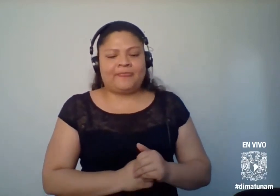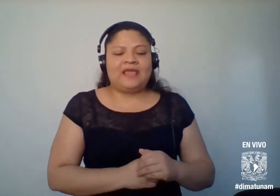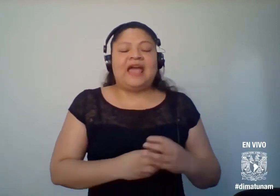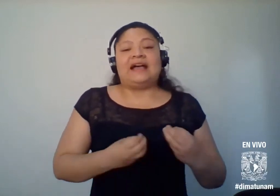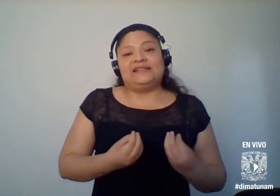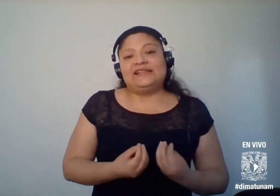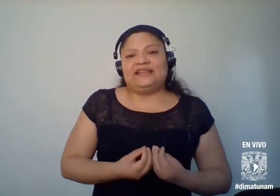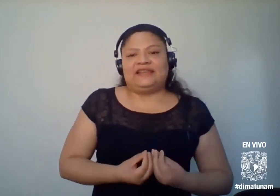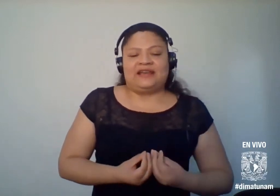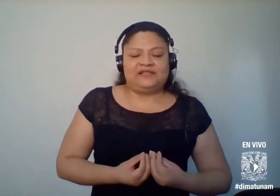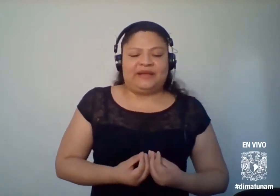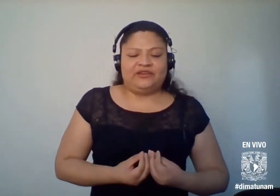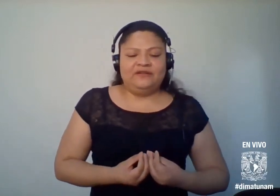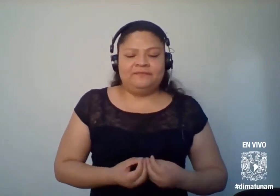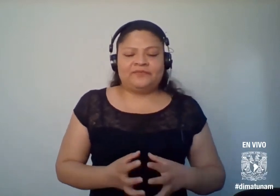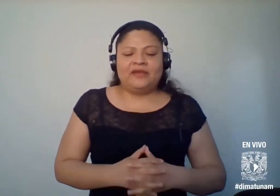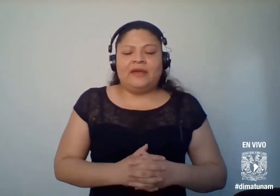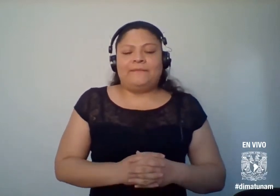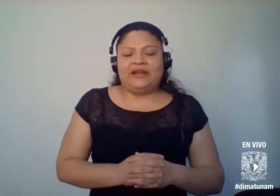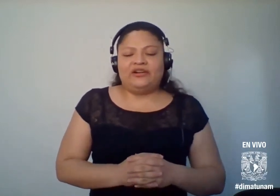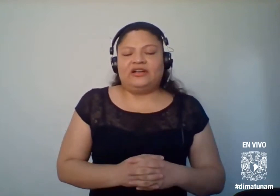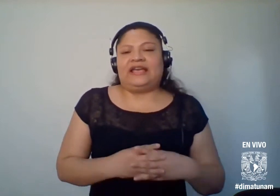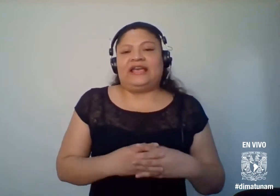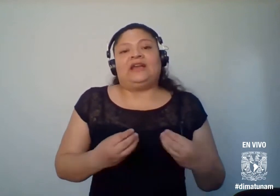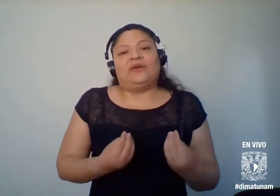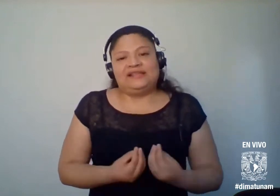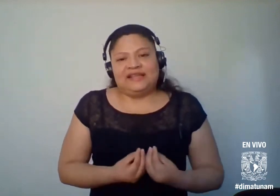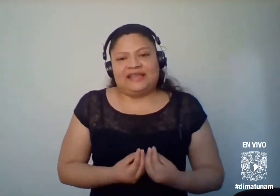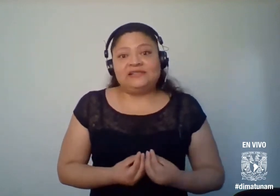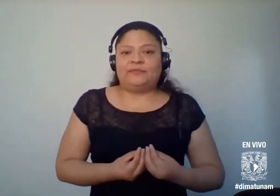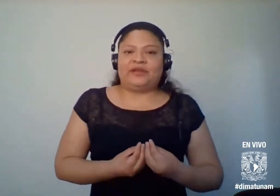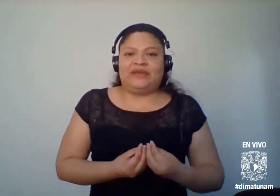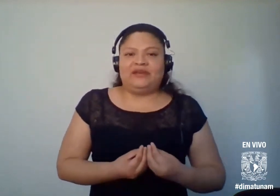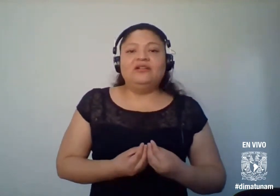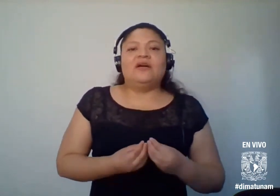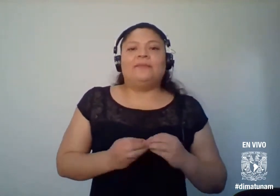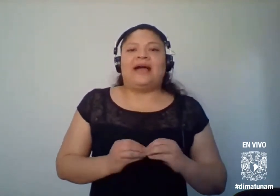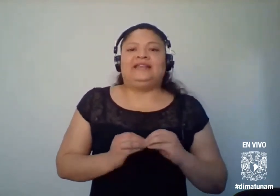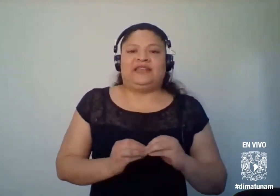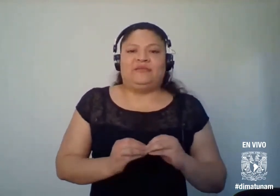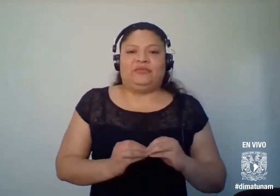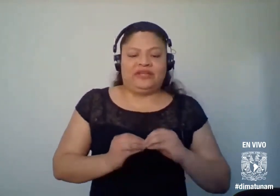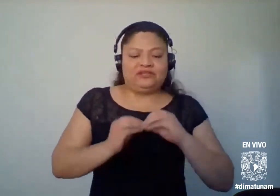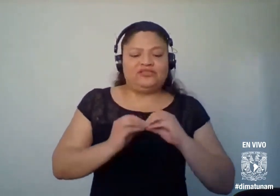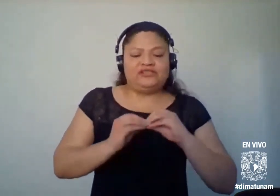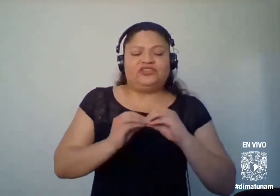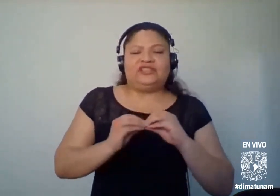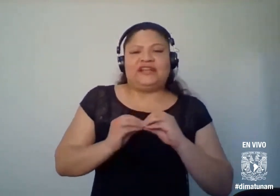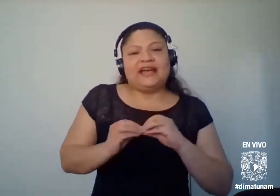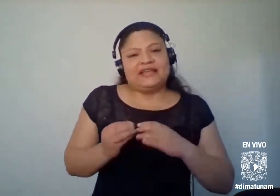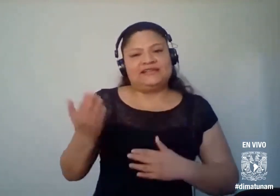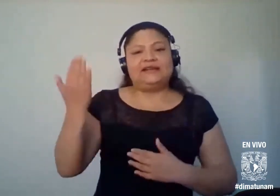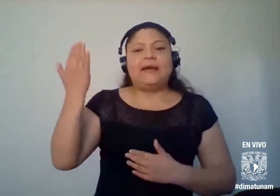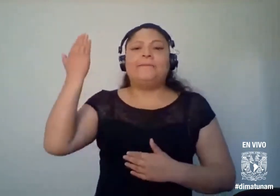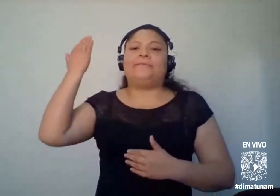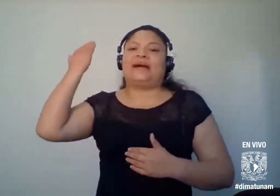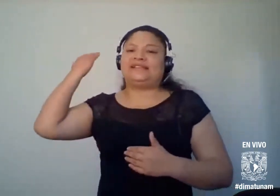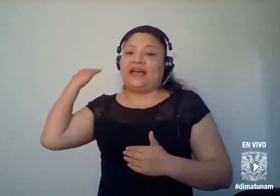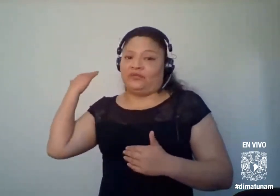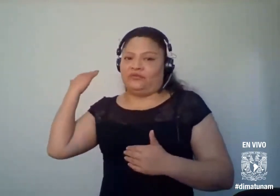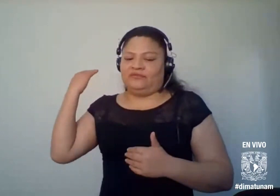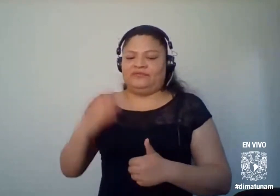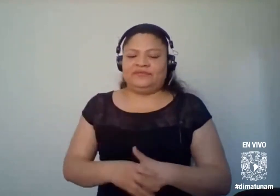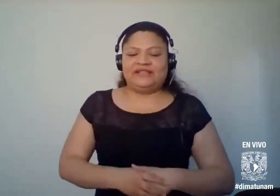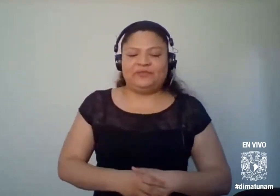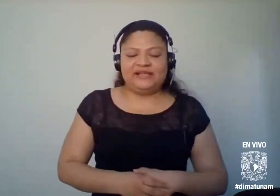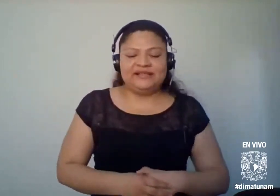1492. Así se diría en español. Pero en lengua de señas, primero va el tiempo. Entonces yo tendría que decir